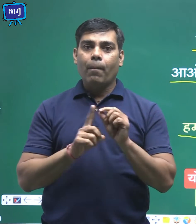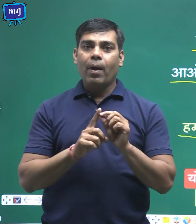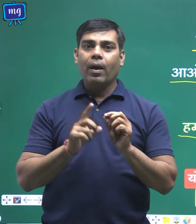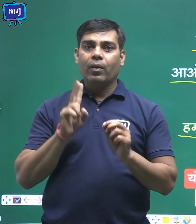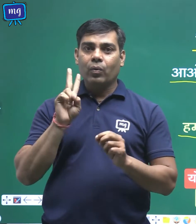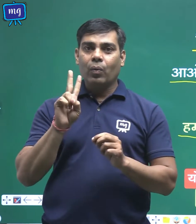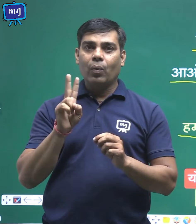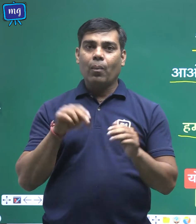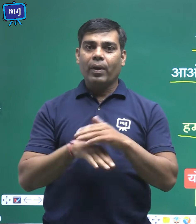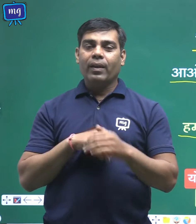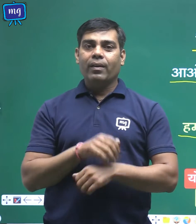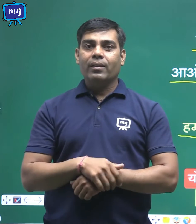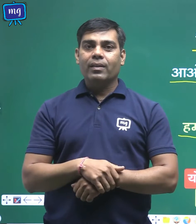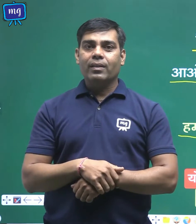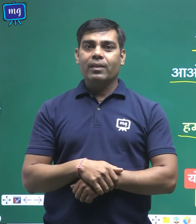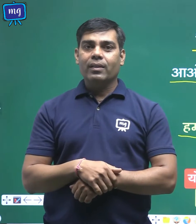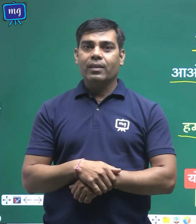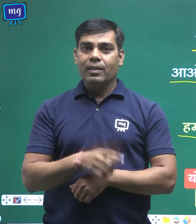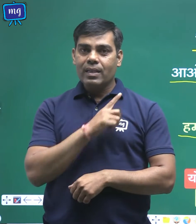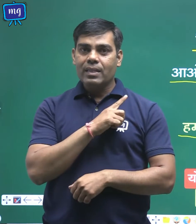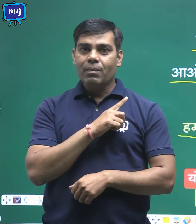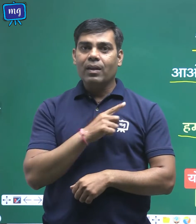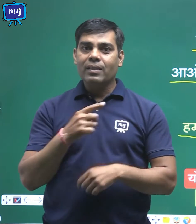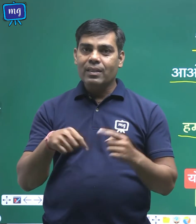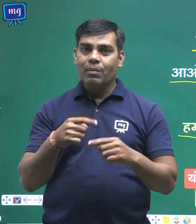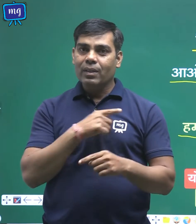में इस पाठ से संबंधित